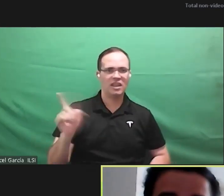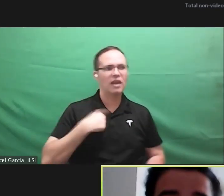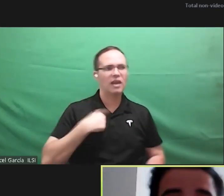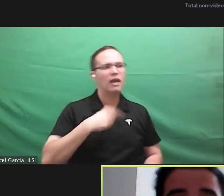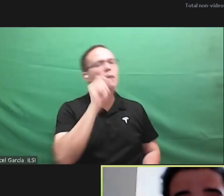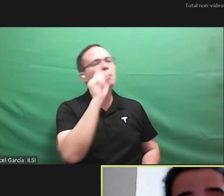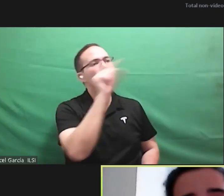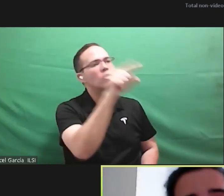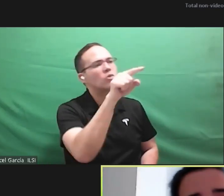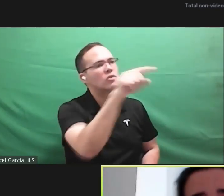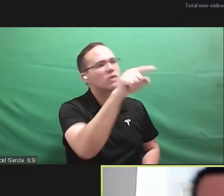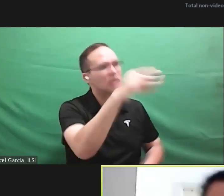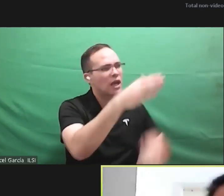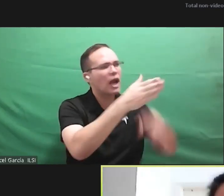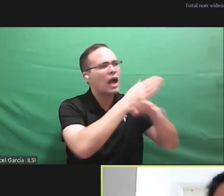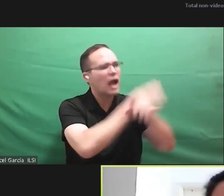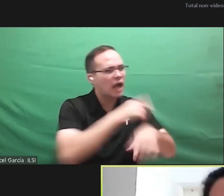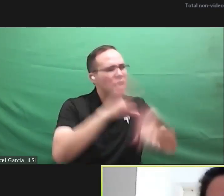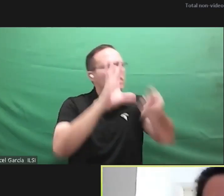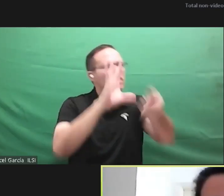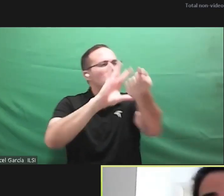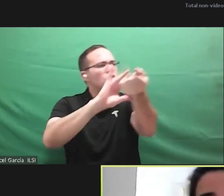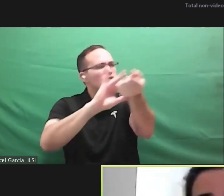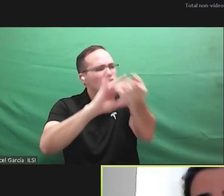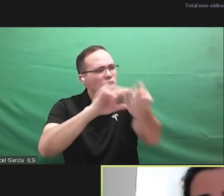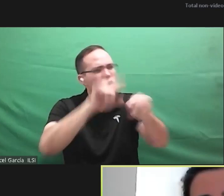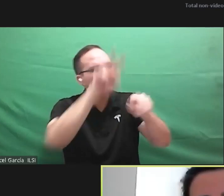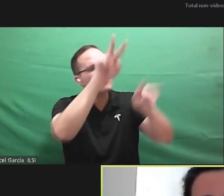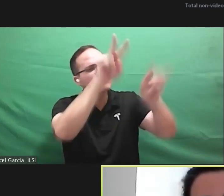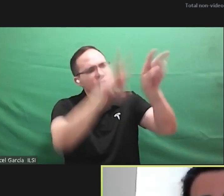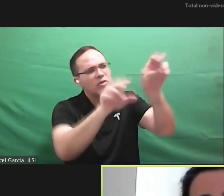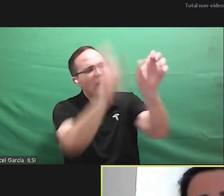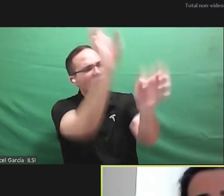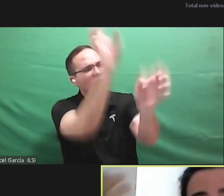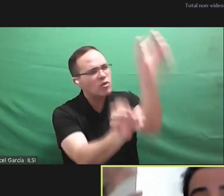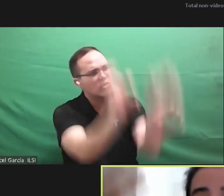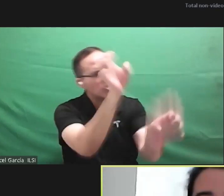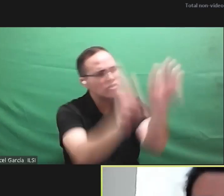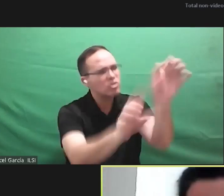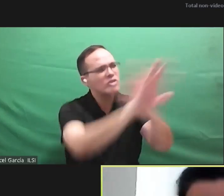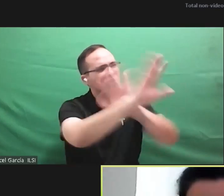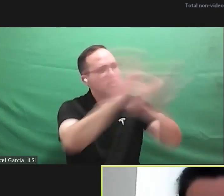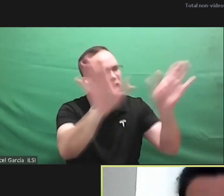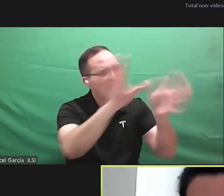ejemplo. Pero esto no es exactamente lo que el Washington Group propone, porque tenemos que hacer eso